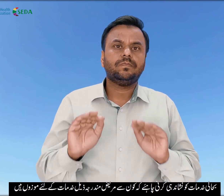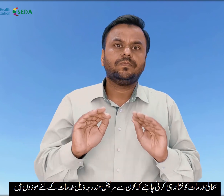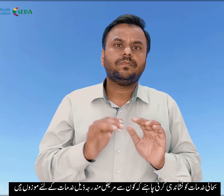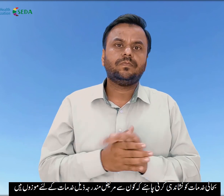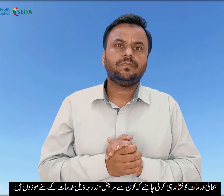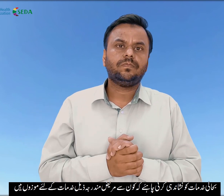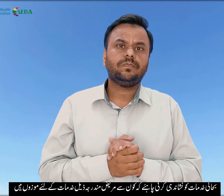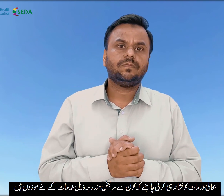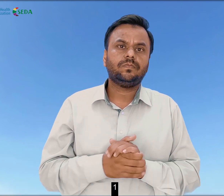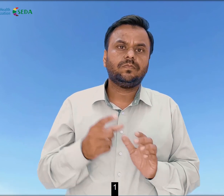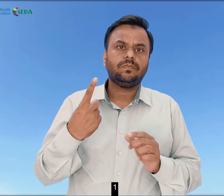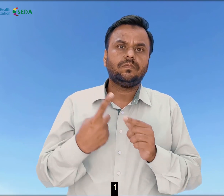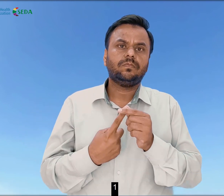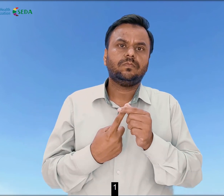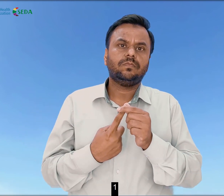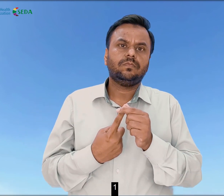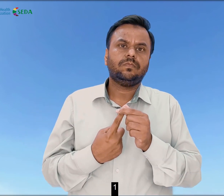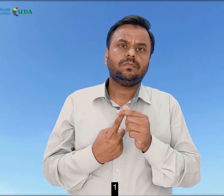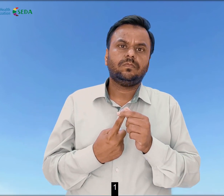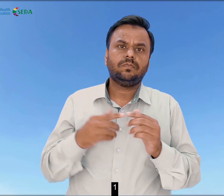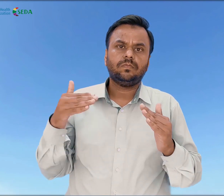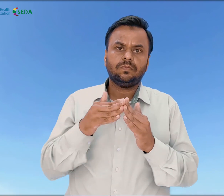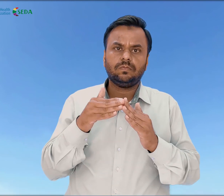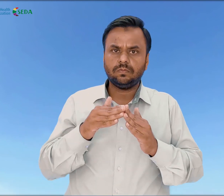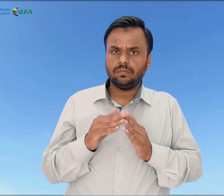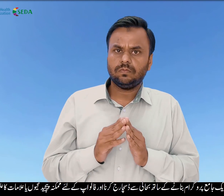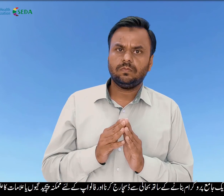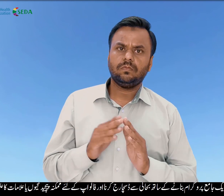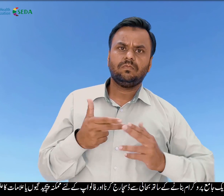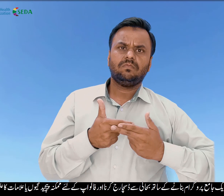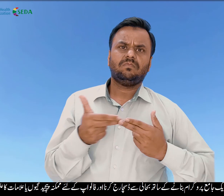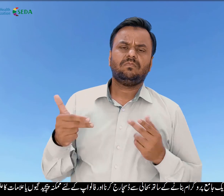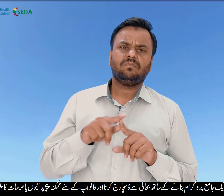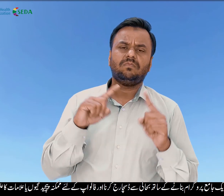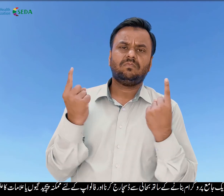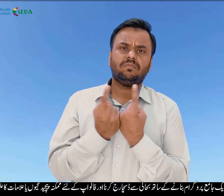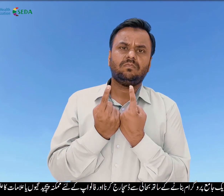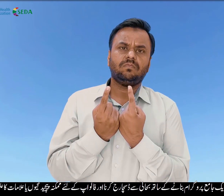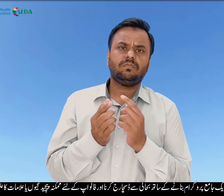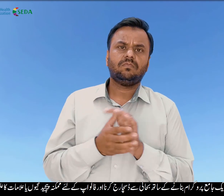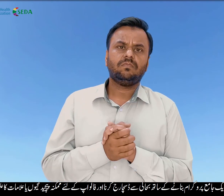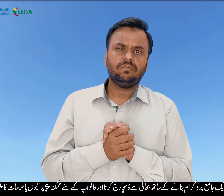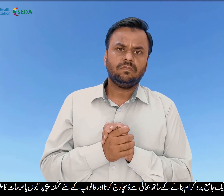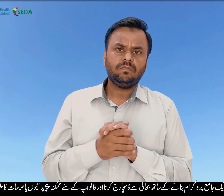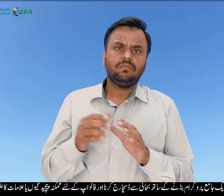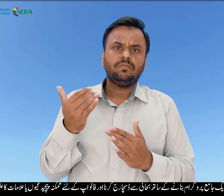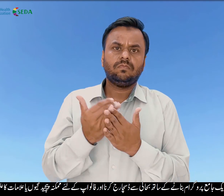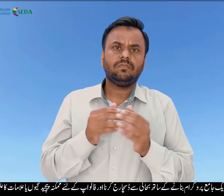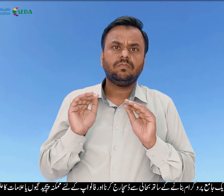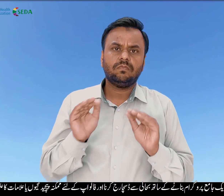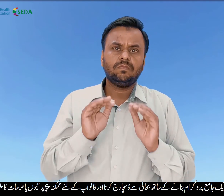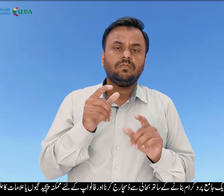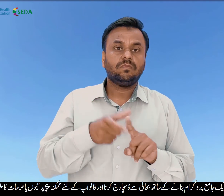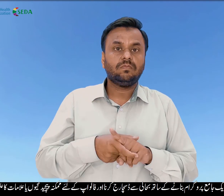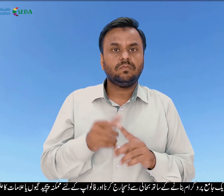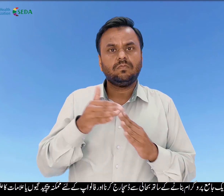ہیں۔ 1. گھر کے ایک جامع پروگرام بنانے کے ساتھ بحالی سے ڈسچارج